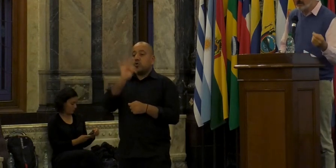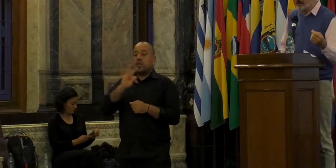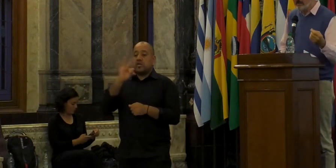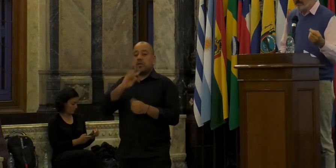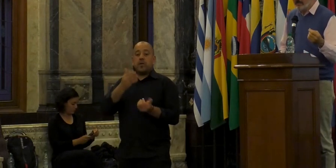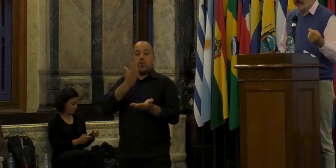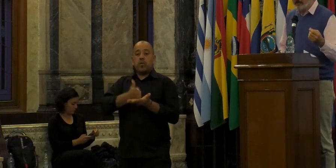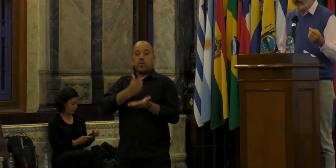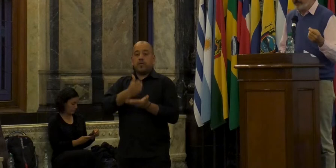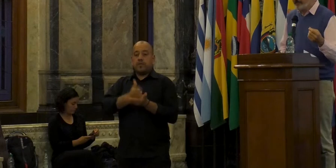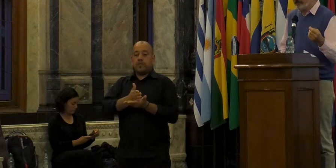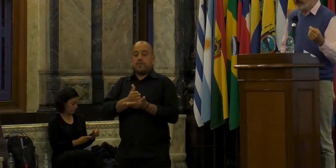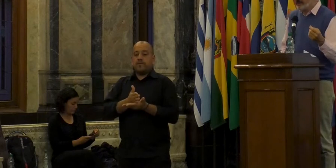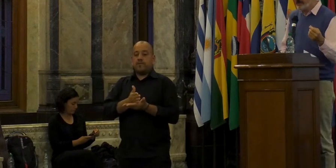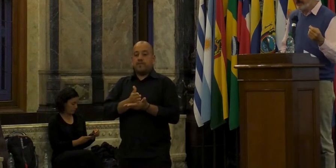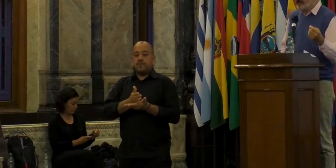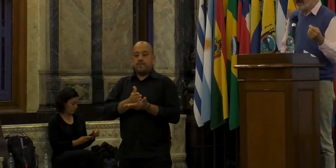colaborativos,